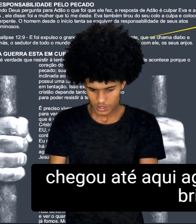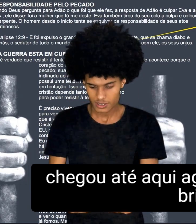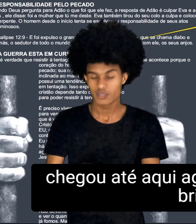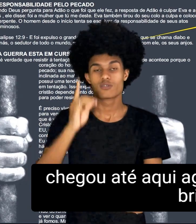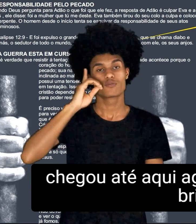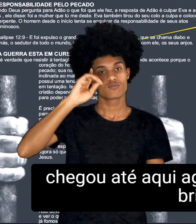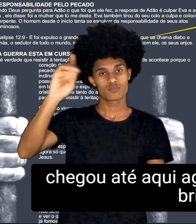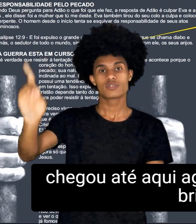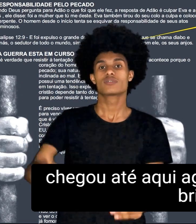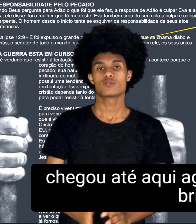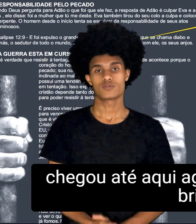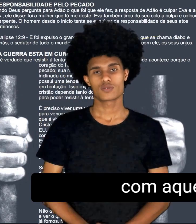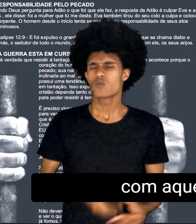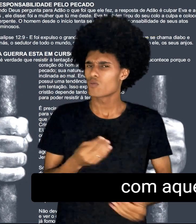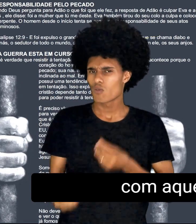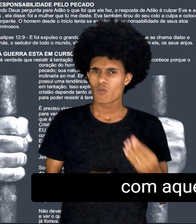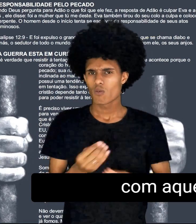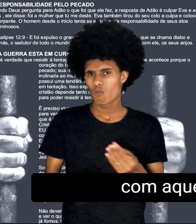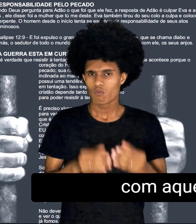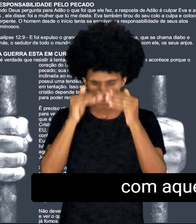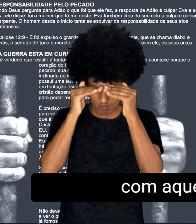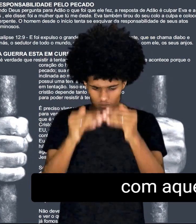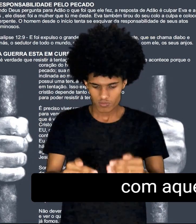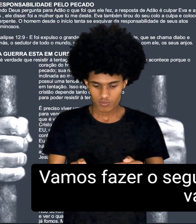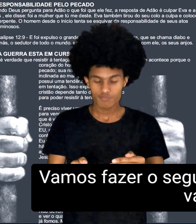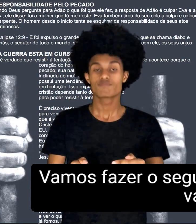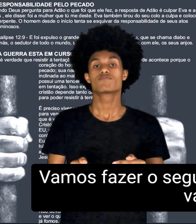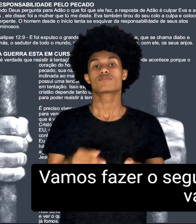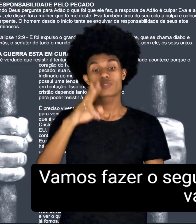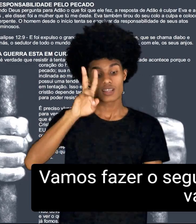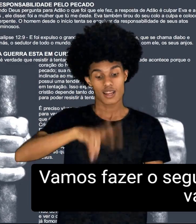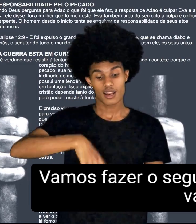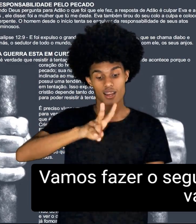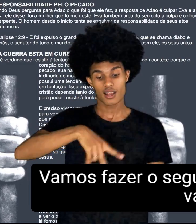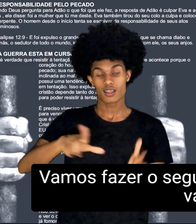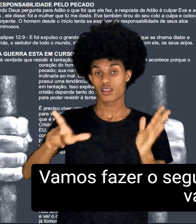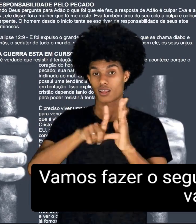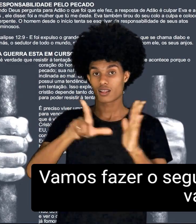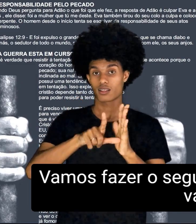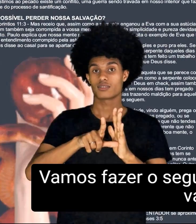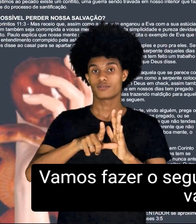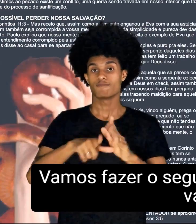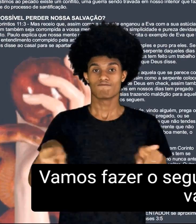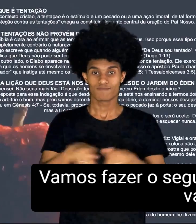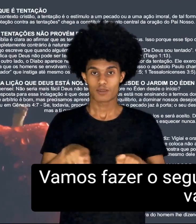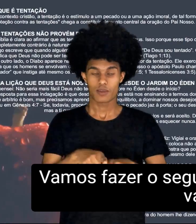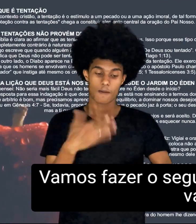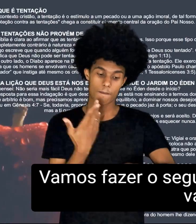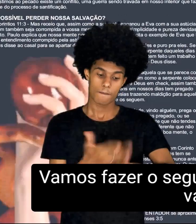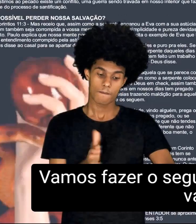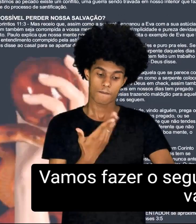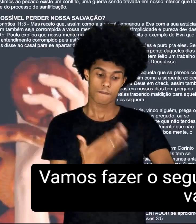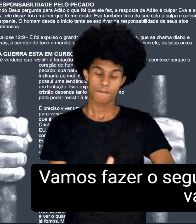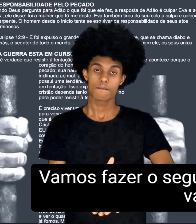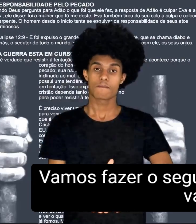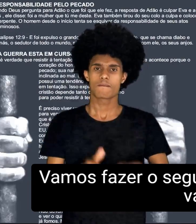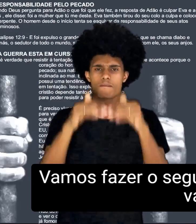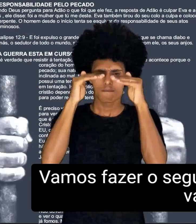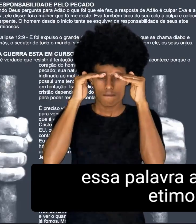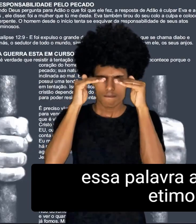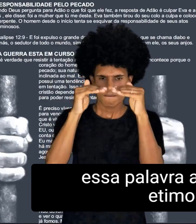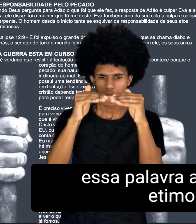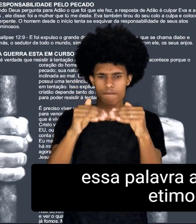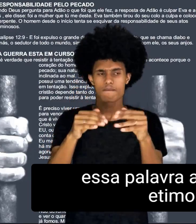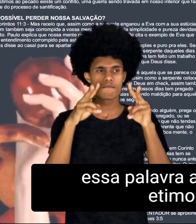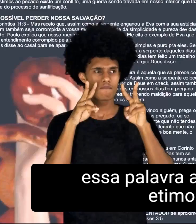fazer aquela brincadeirinha com aquela palavra, beleza? Vamos fazer o seguinte, ó, irmãos. Nós temos aqui... Vamos pegar